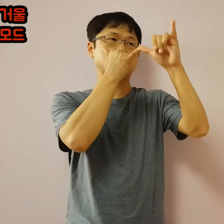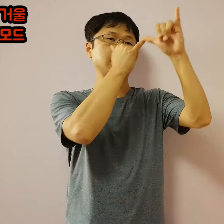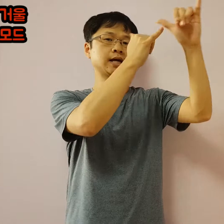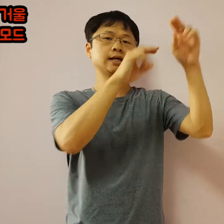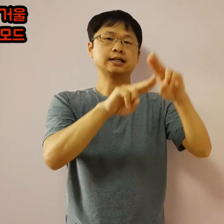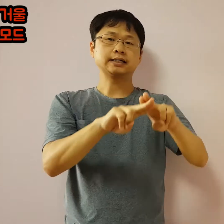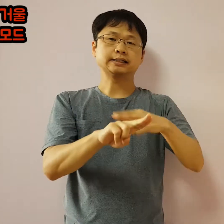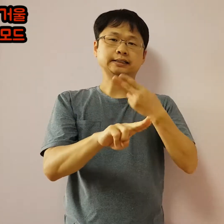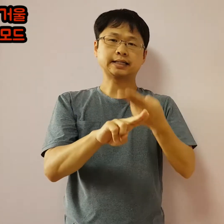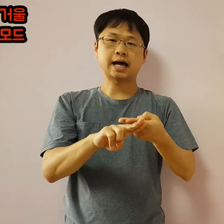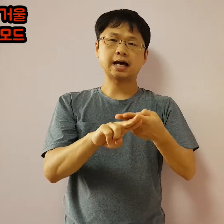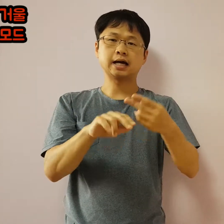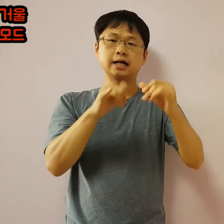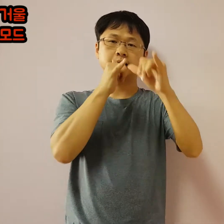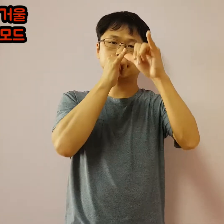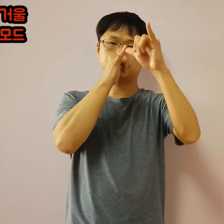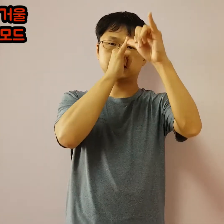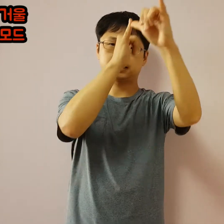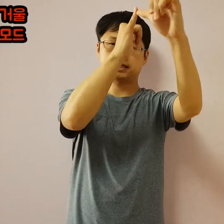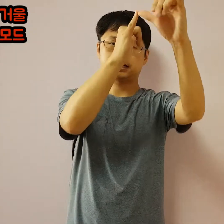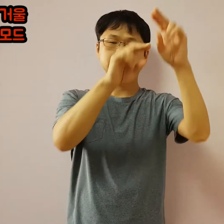되겠습니다. 상.